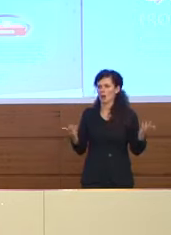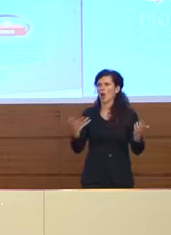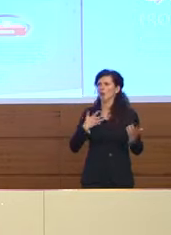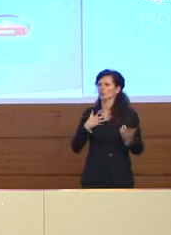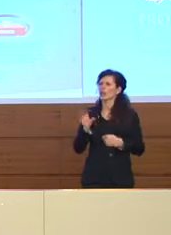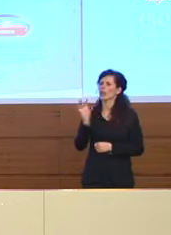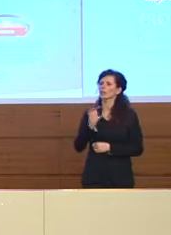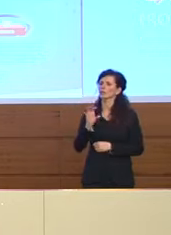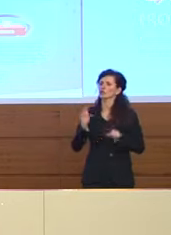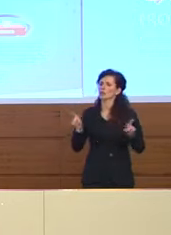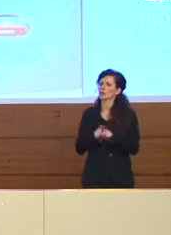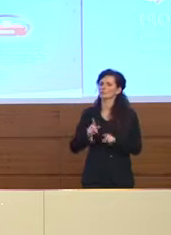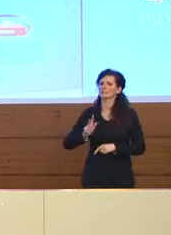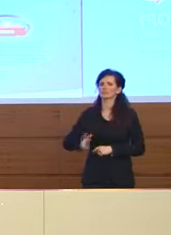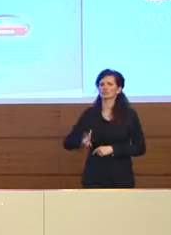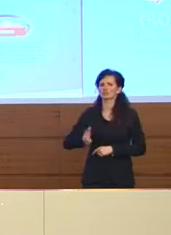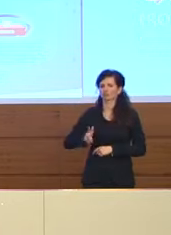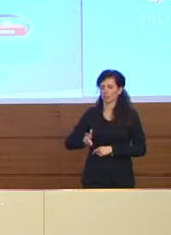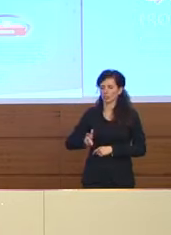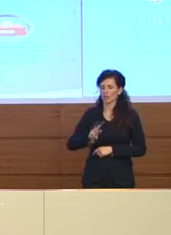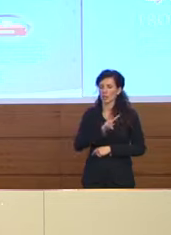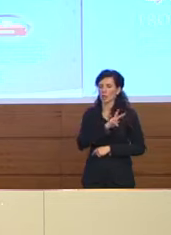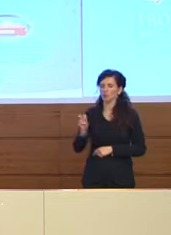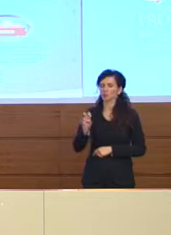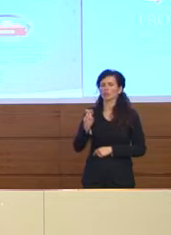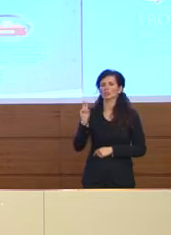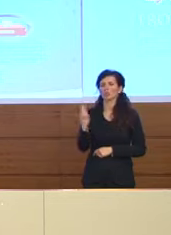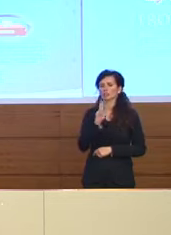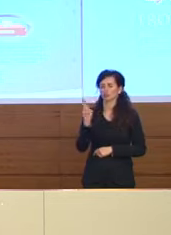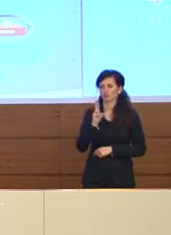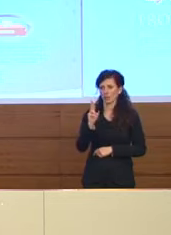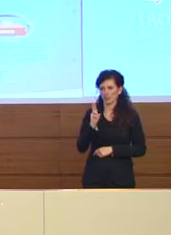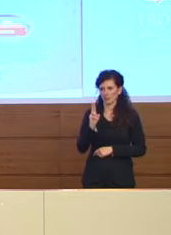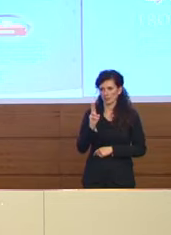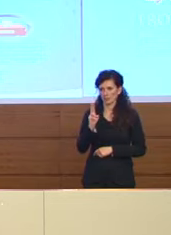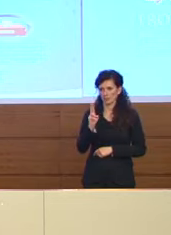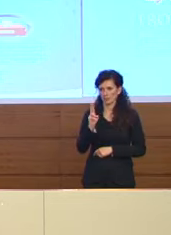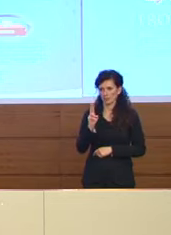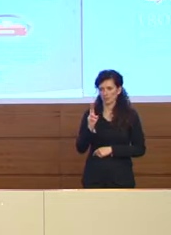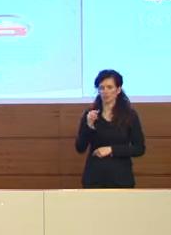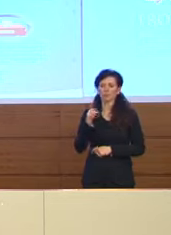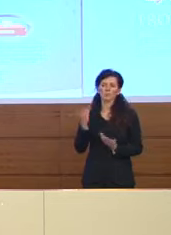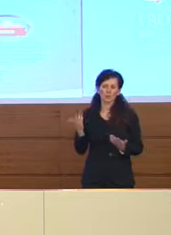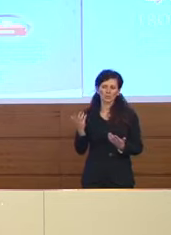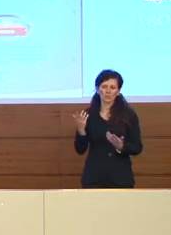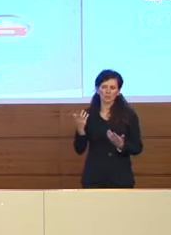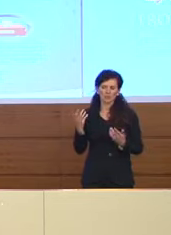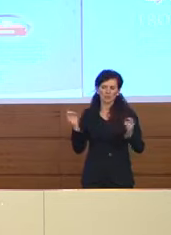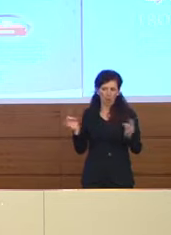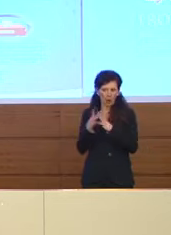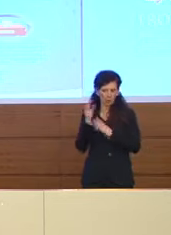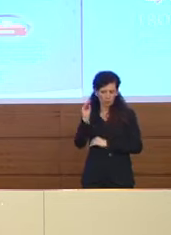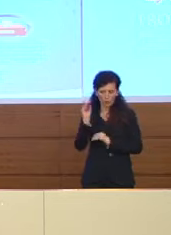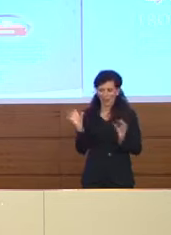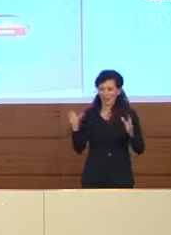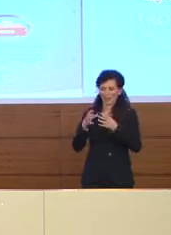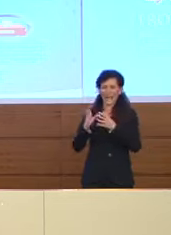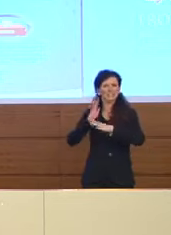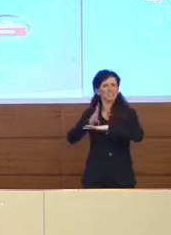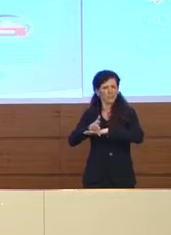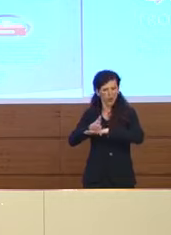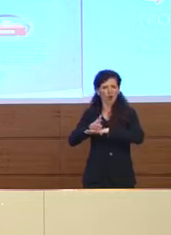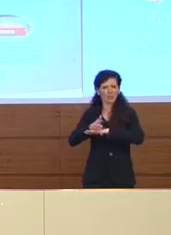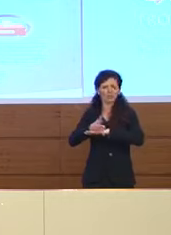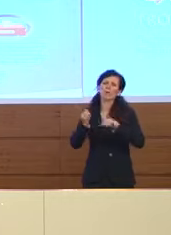che registrano soltanto 200 dei testi all'interno della tasca forza a questo punto o anche del comitato tecnico scientifico visto che